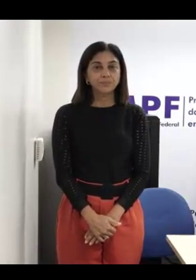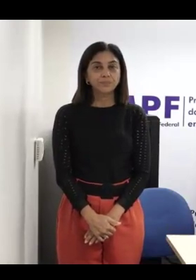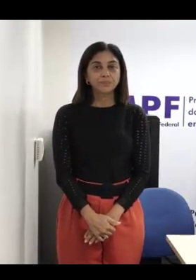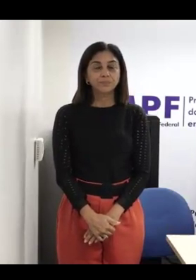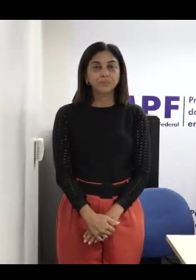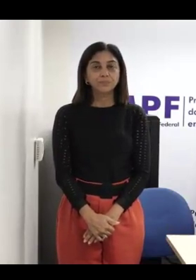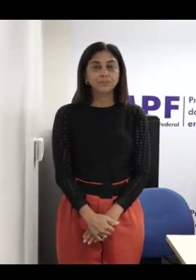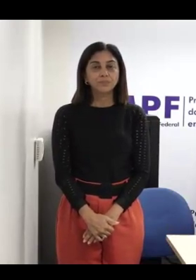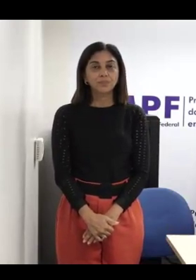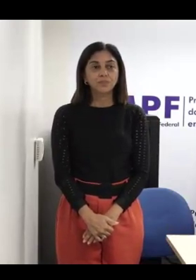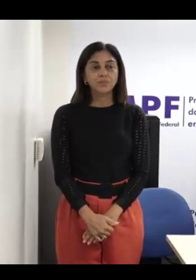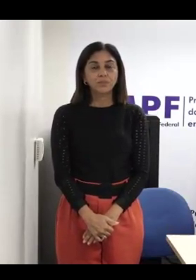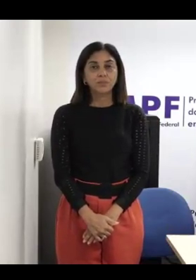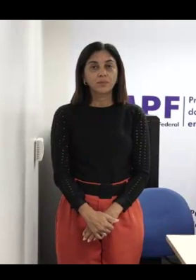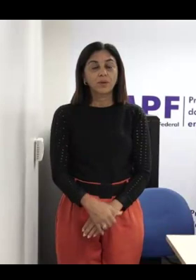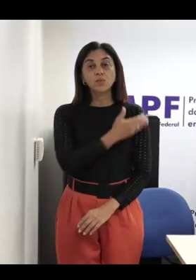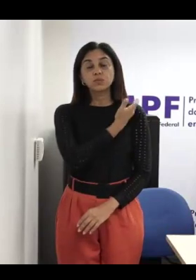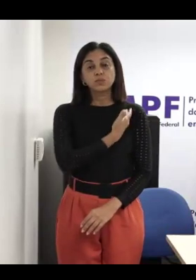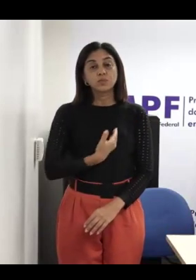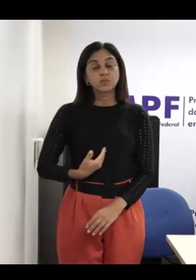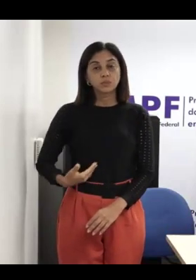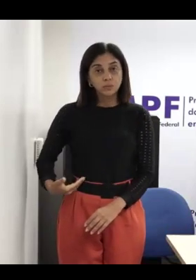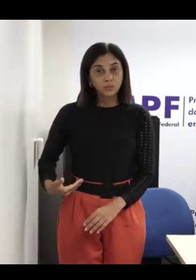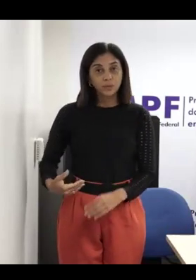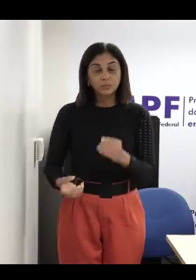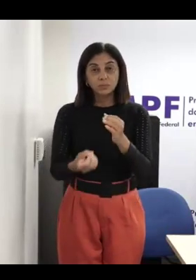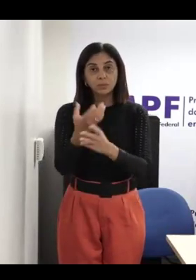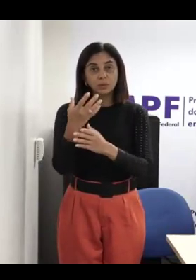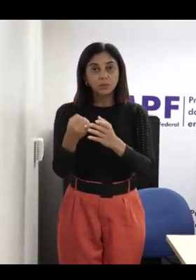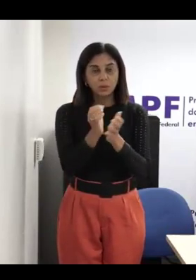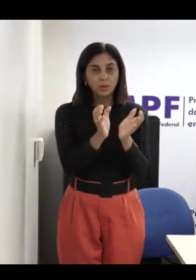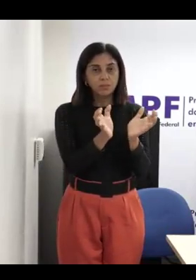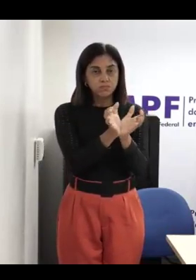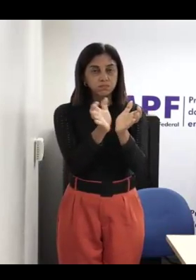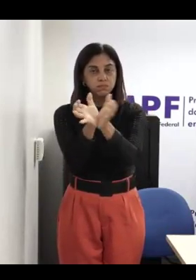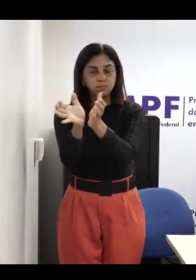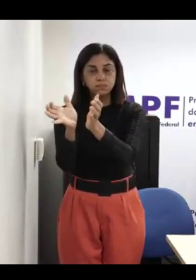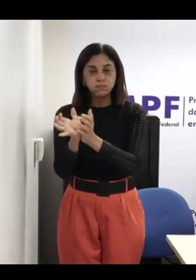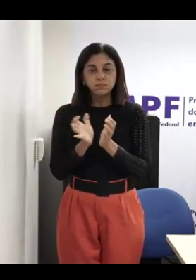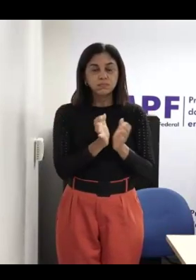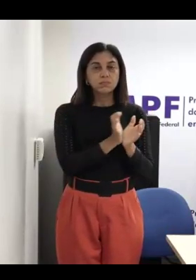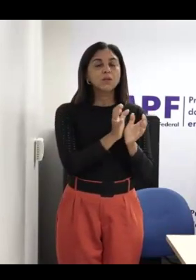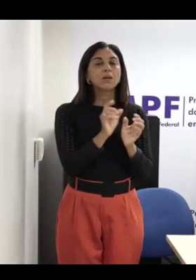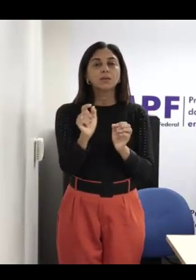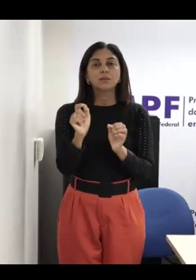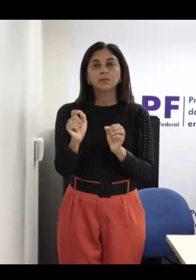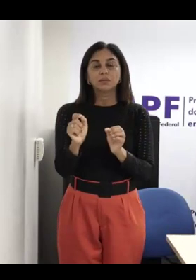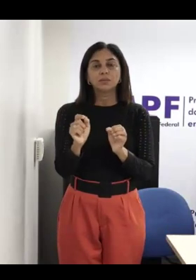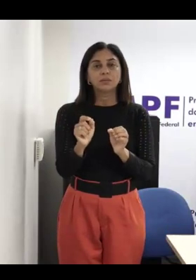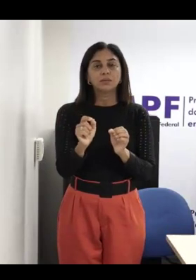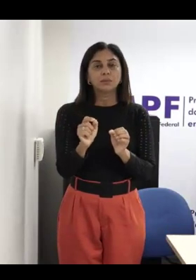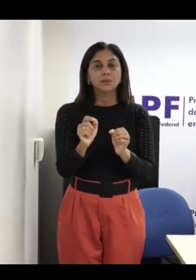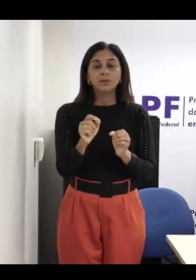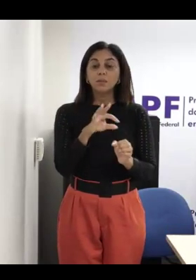então o o governo federal ele faz as campanhas chama assistência social chama toda a rede e a equipe da da polícia